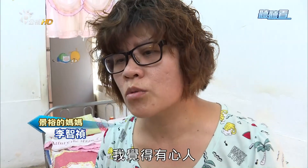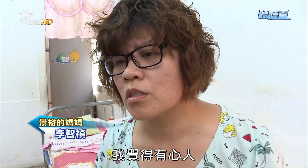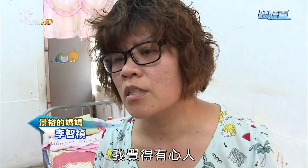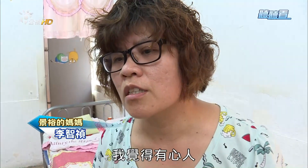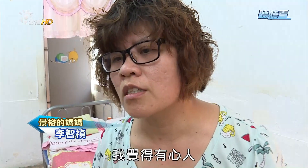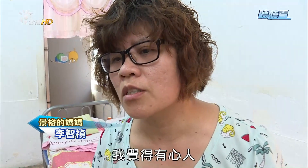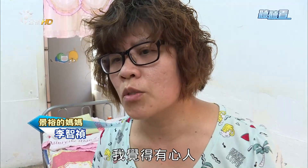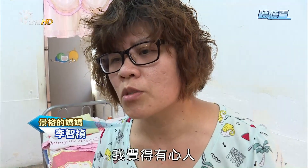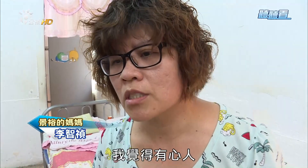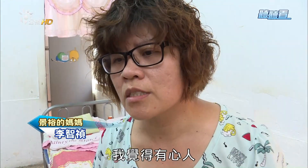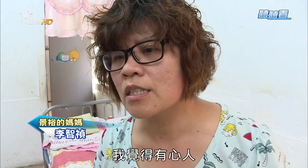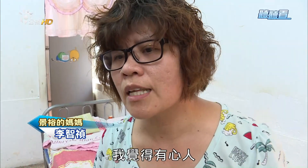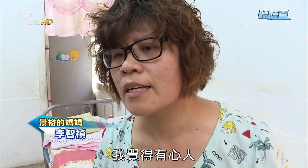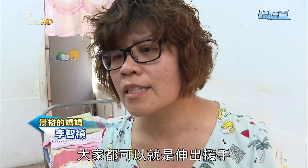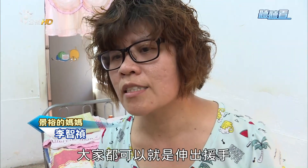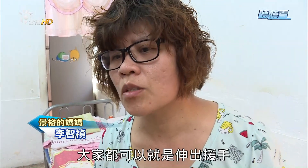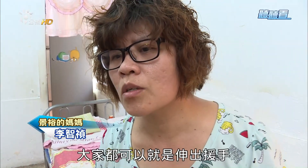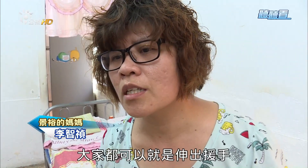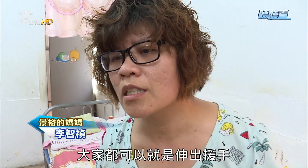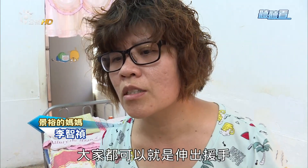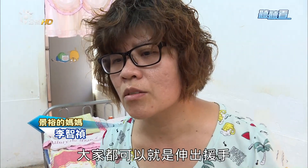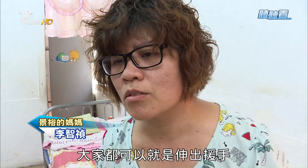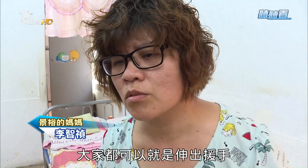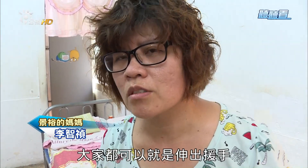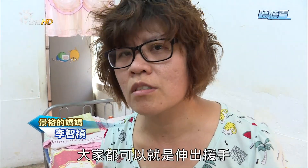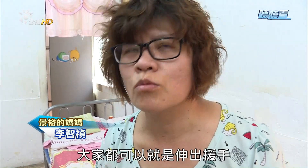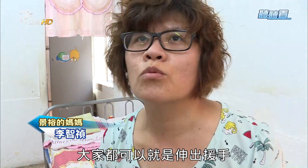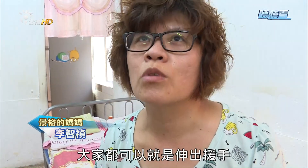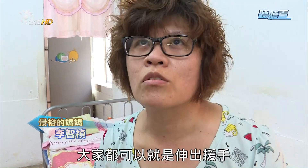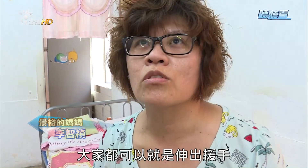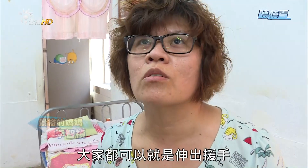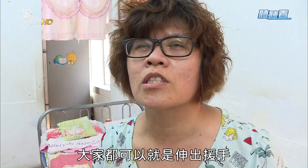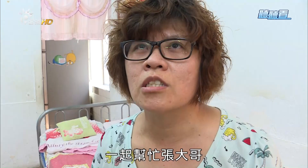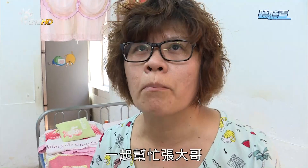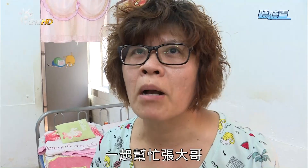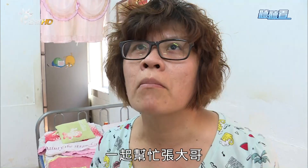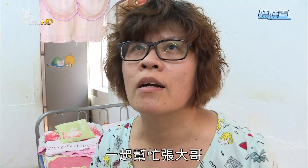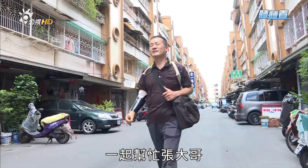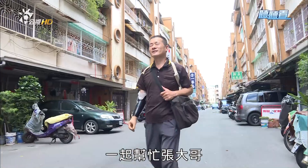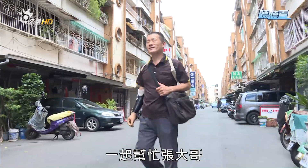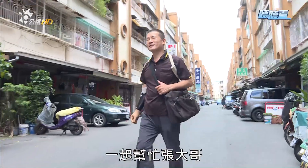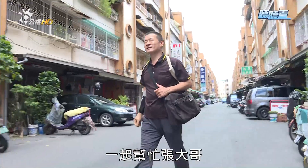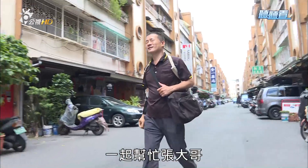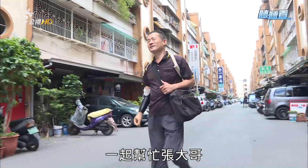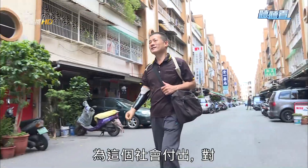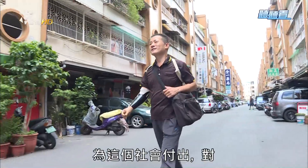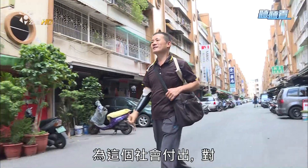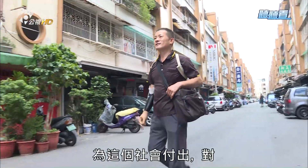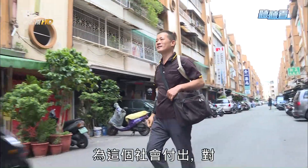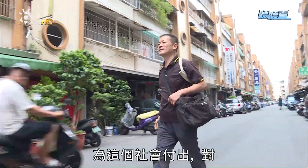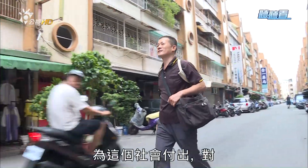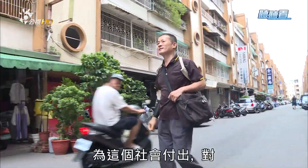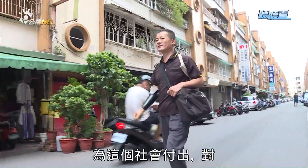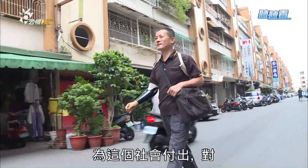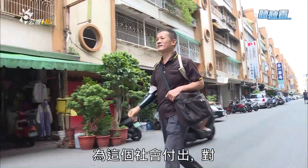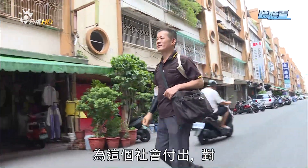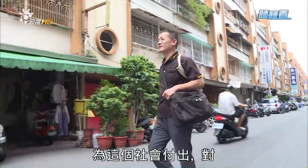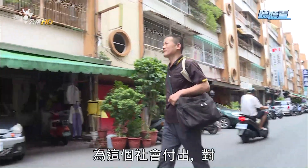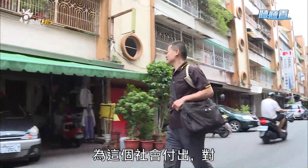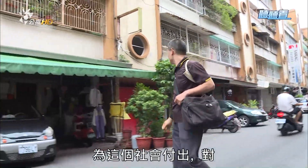得有心人呐、啊，大家都可以就是伸出援手，一起帮忙张大哥为这个社会付出。对，